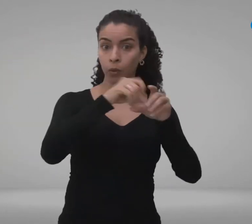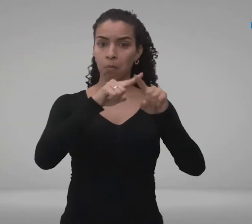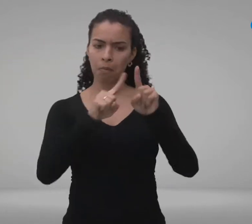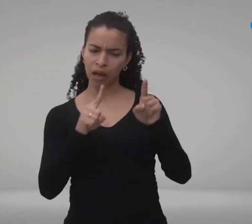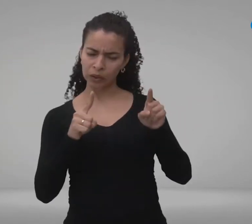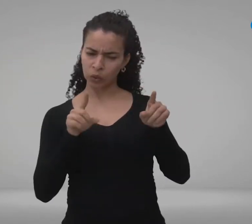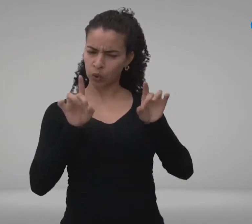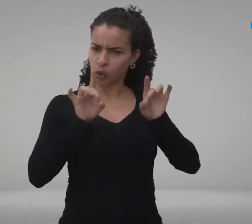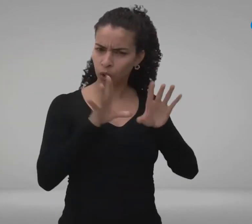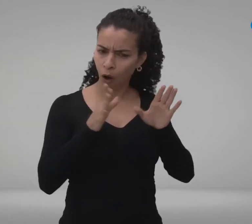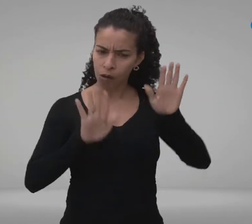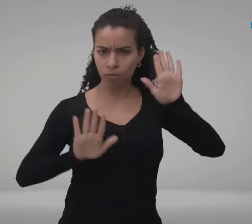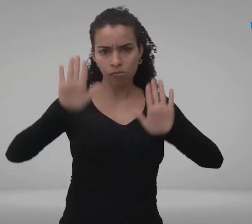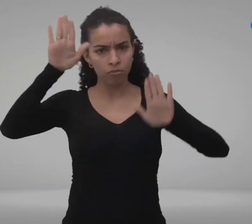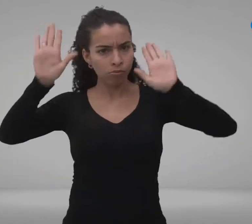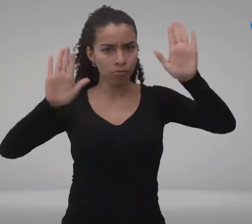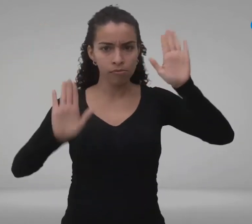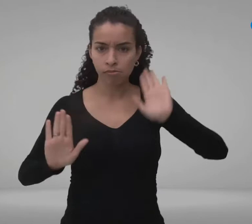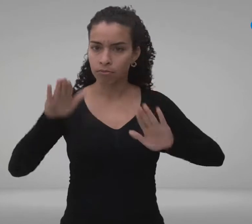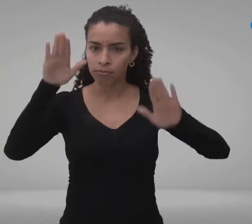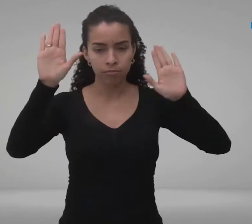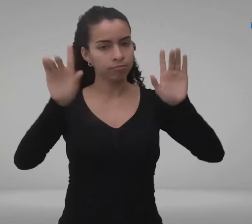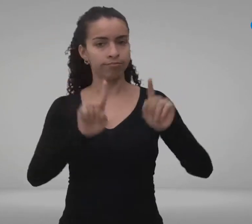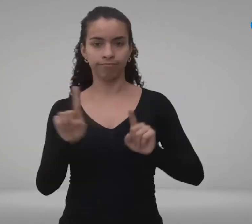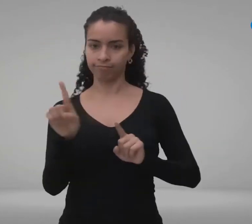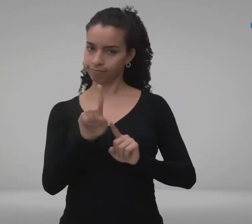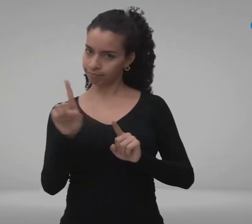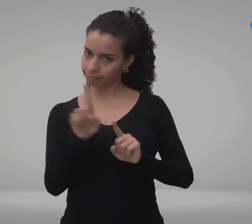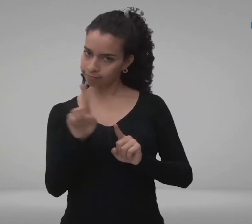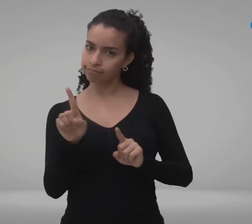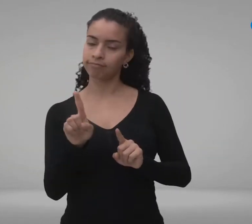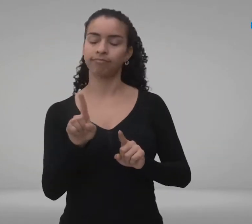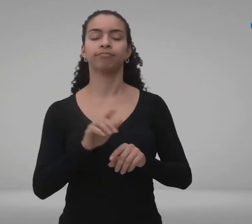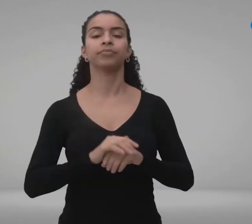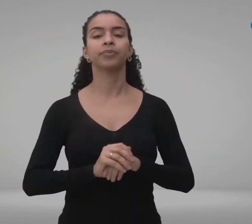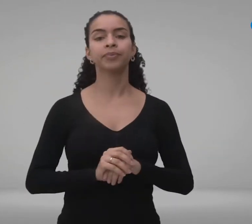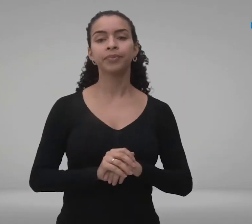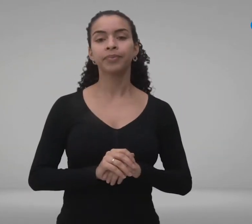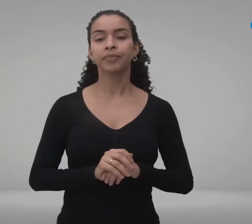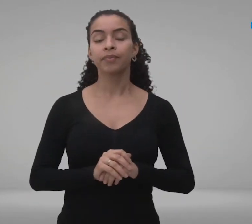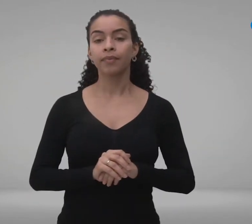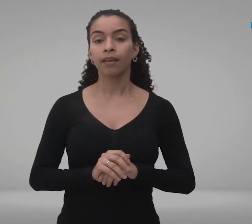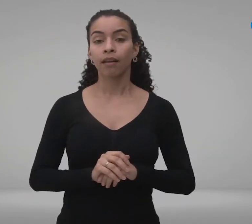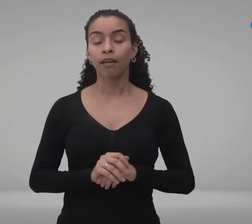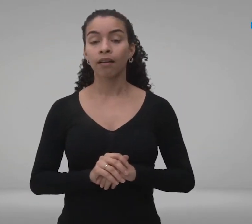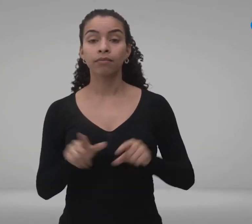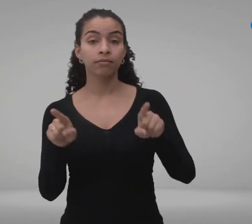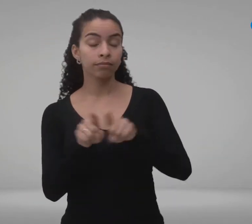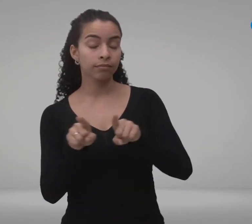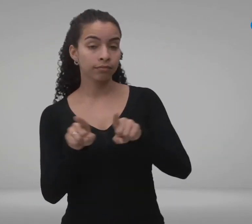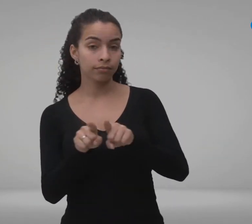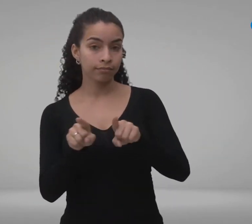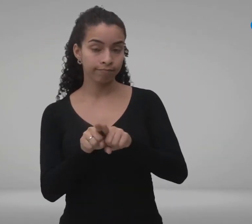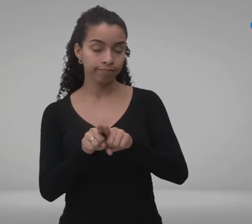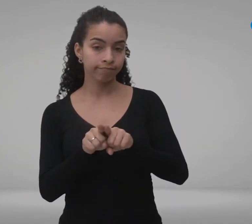ela não é exclusivamente uma língua mímica, ok? Apenas o uso da mímica.